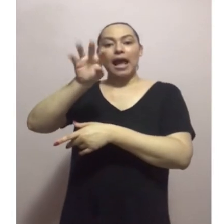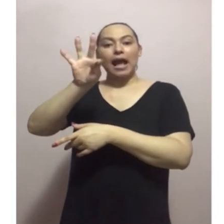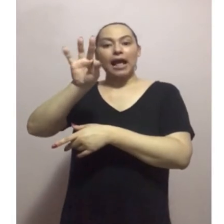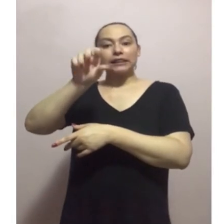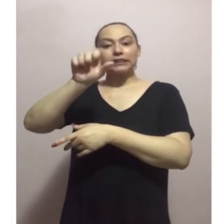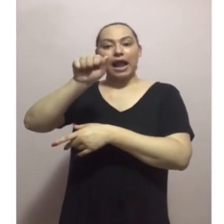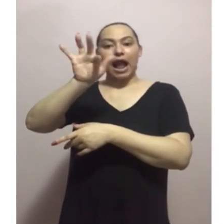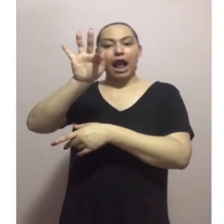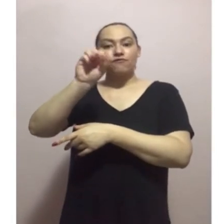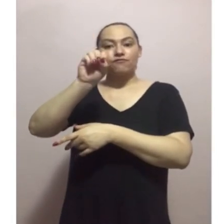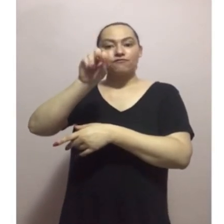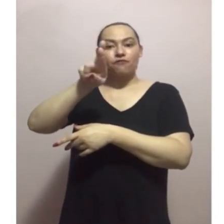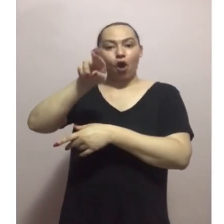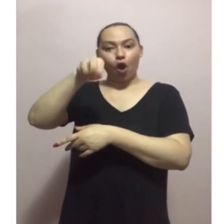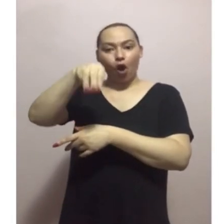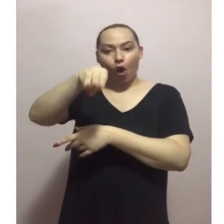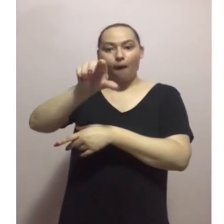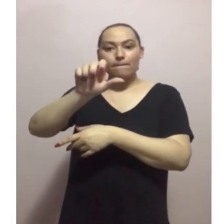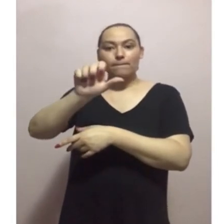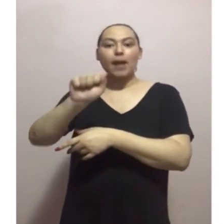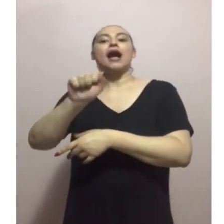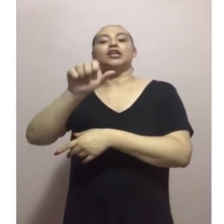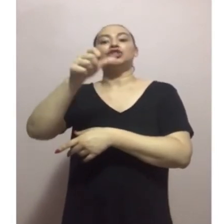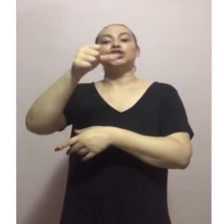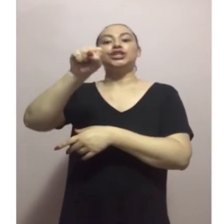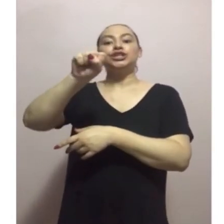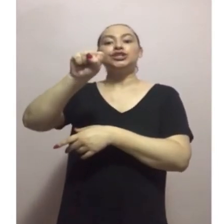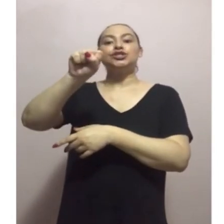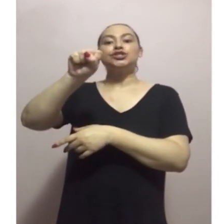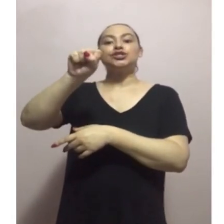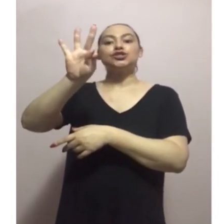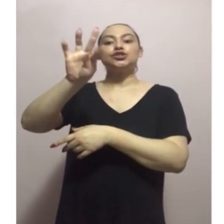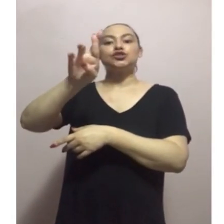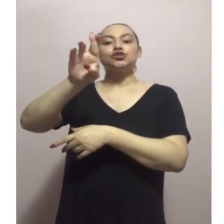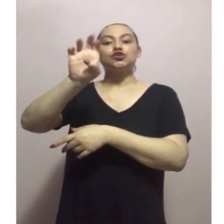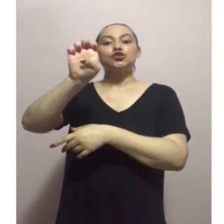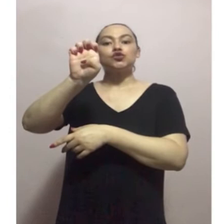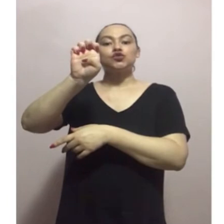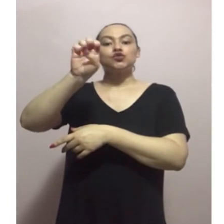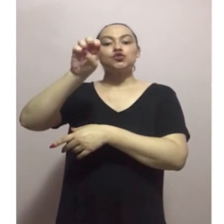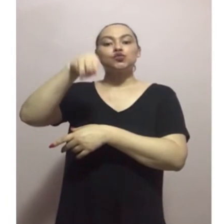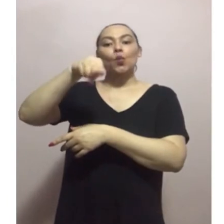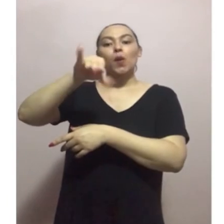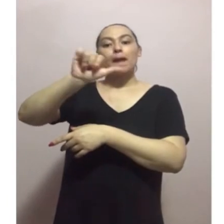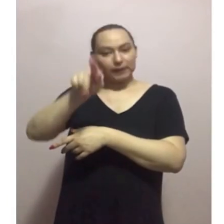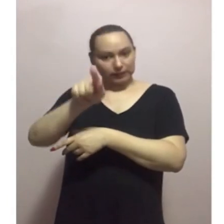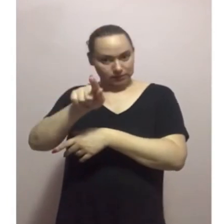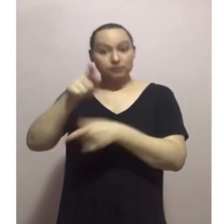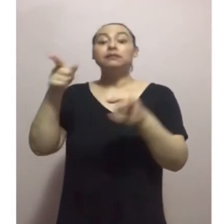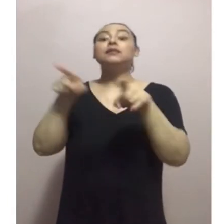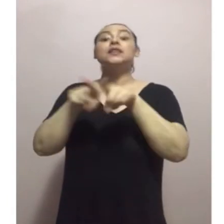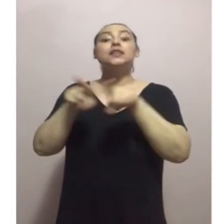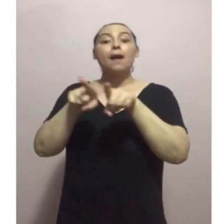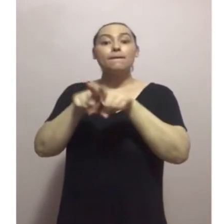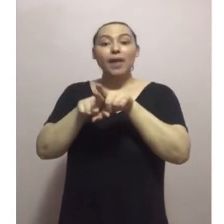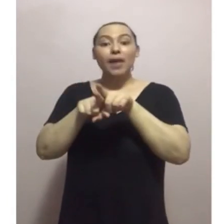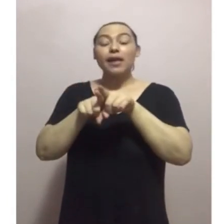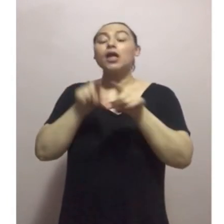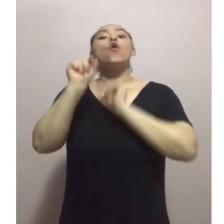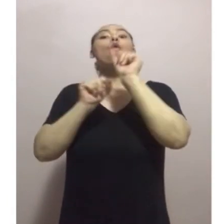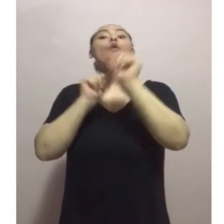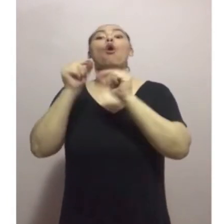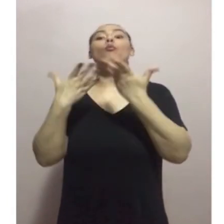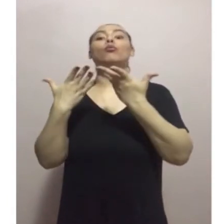tal. E a gente já começou a pesquisar como é que eu conseguia fazer essas parcerias